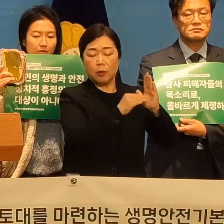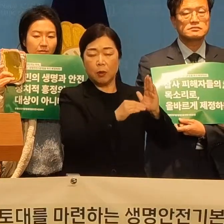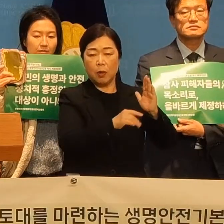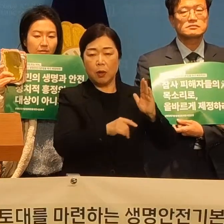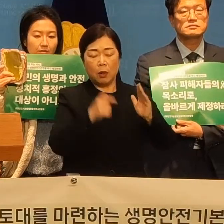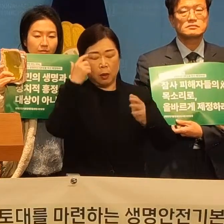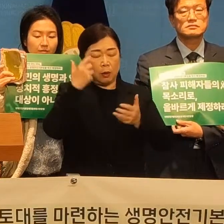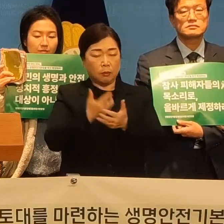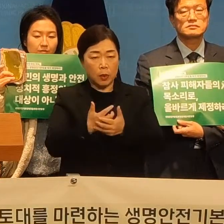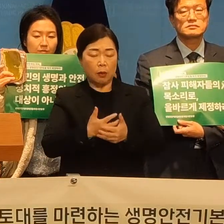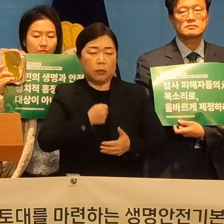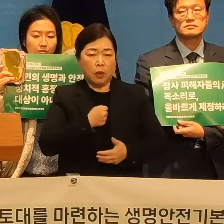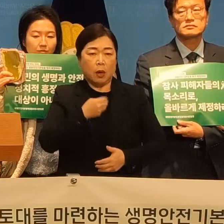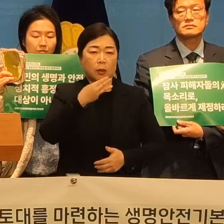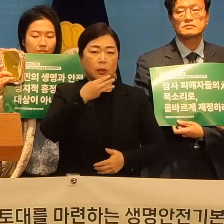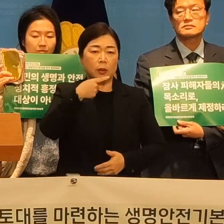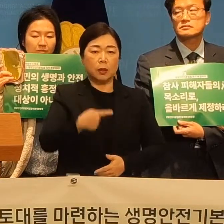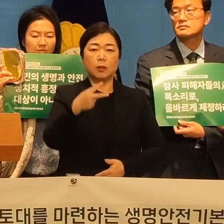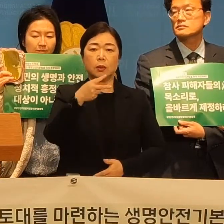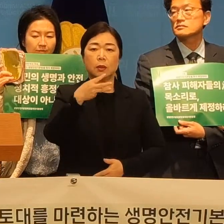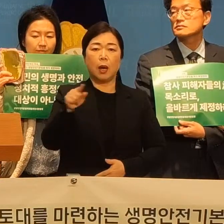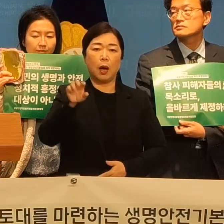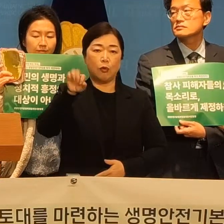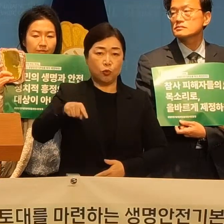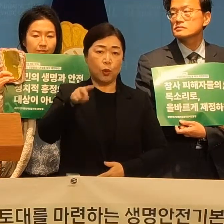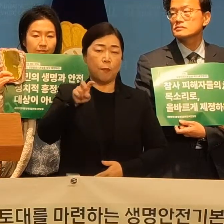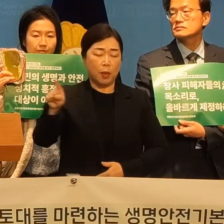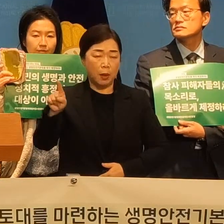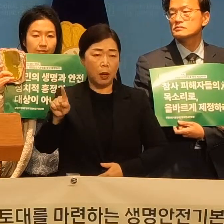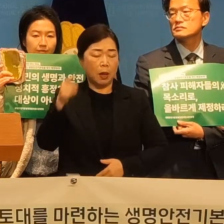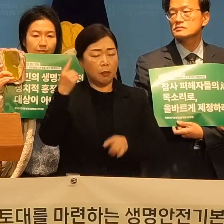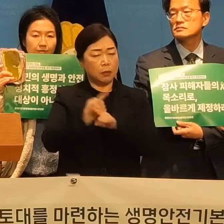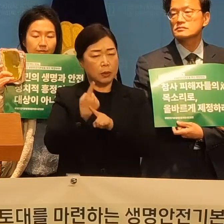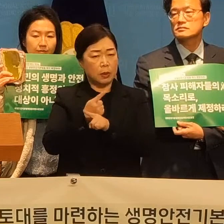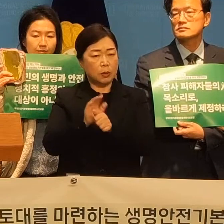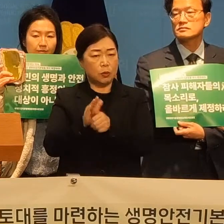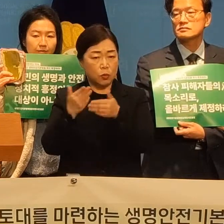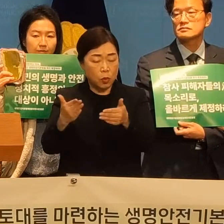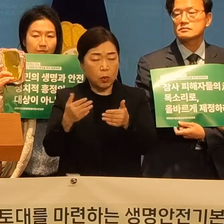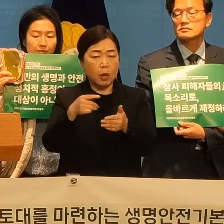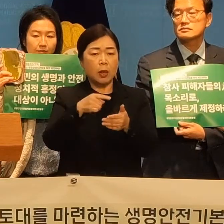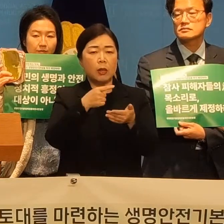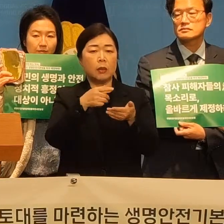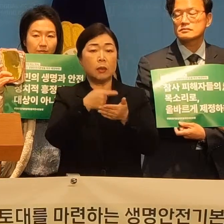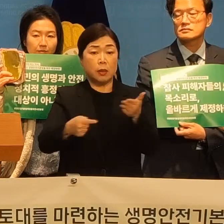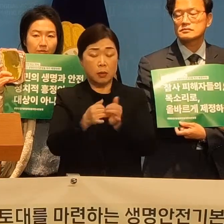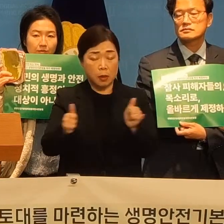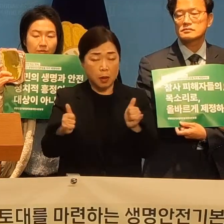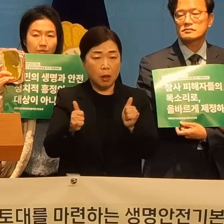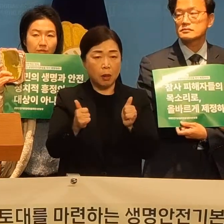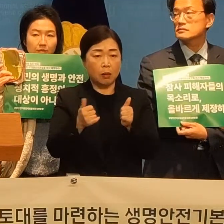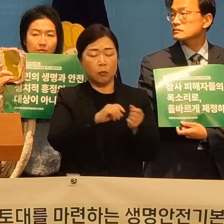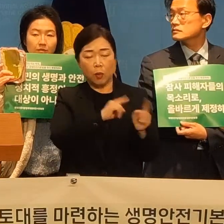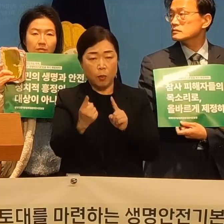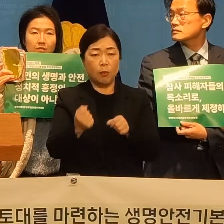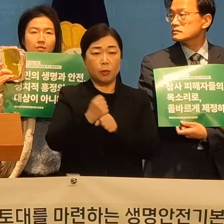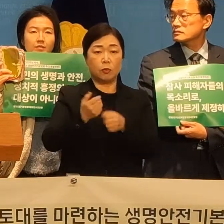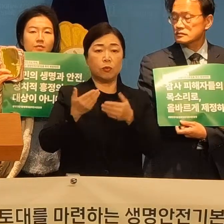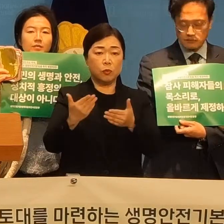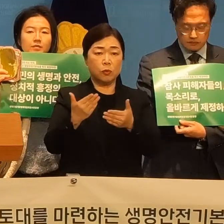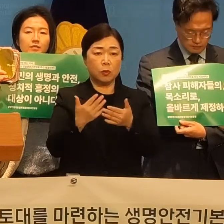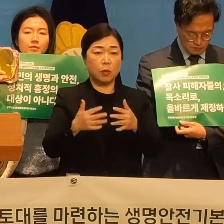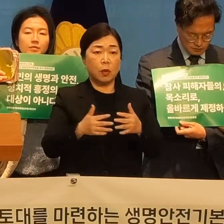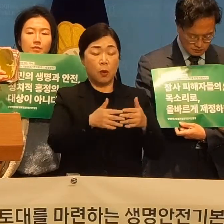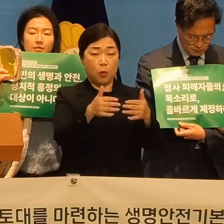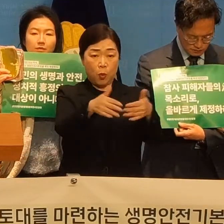인한 피해자의 치유 지원, 희생자의 추모와 공동체 회복 보장을 하며 안전평가